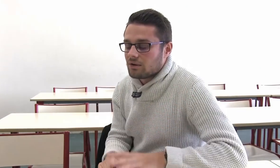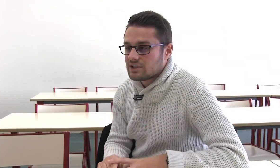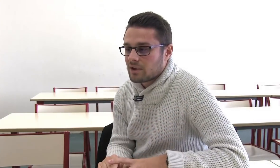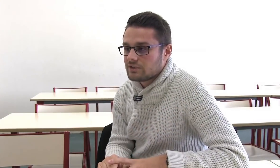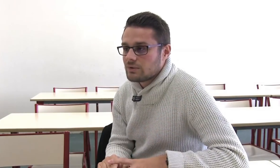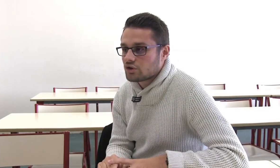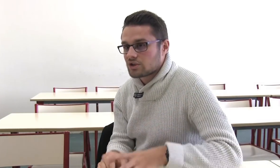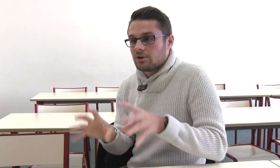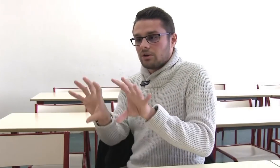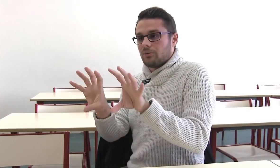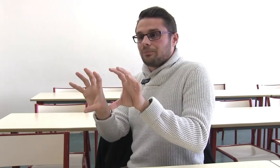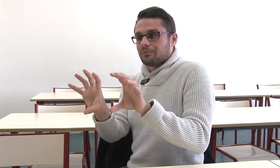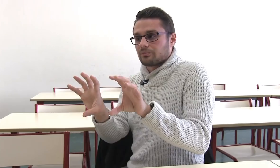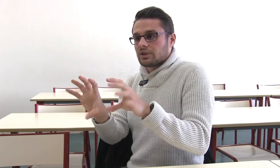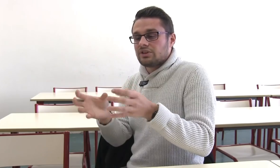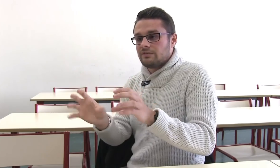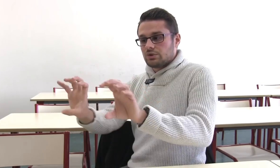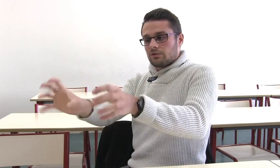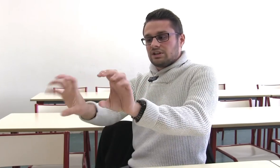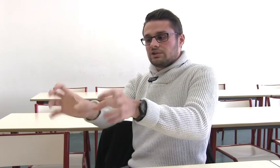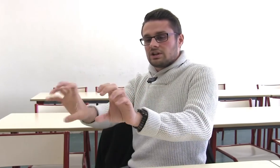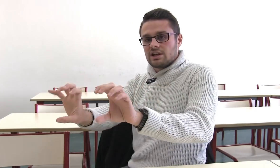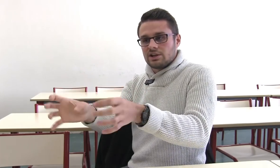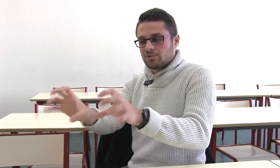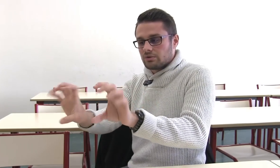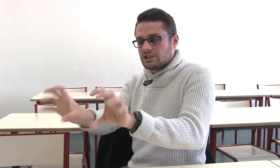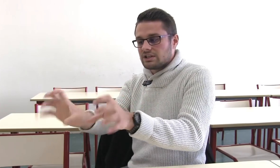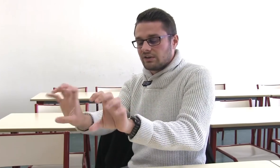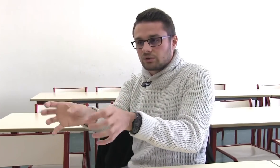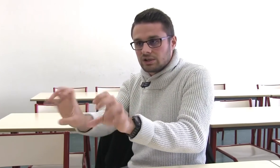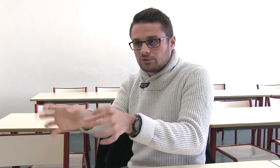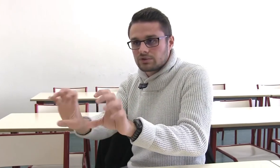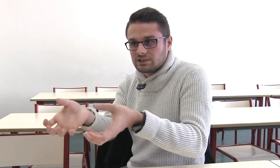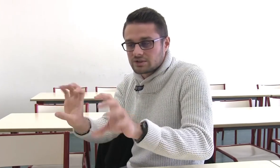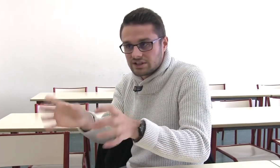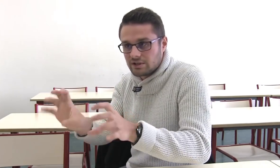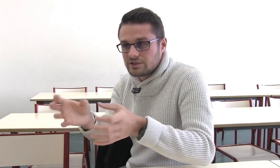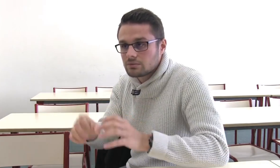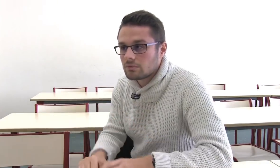c'est hypervisuel. Genre par exemple, télévision, avant les télévisions avec les tubes canodiques, il fallait tourner les boutons, donc ça c'est la télévision.